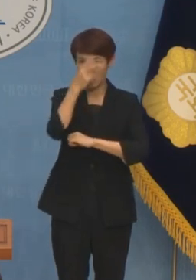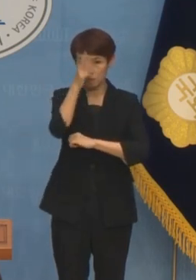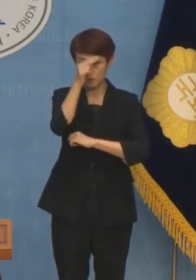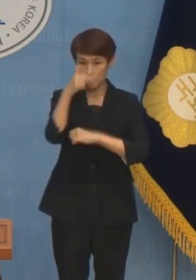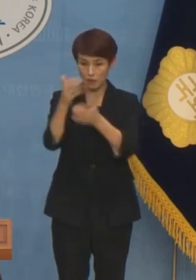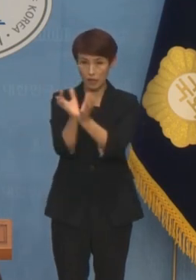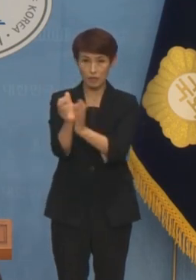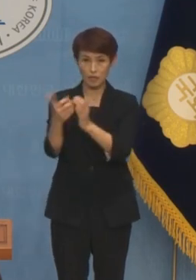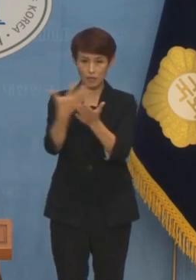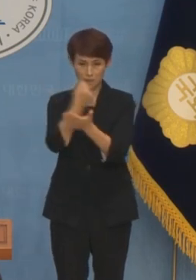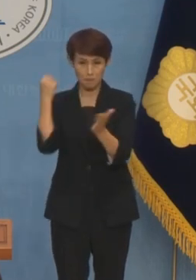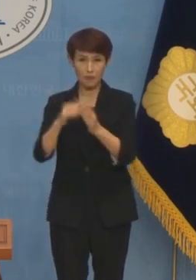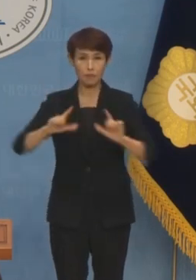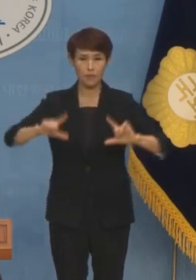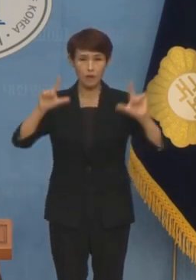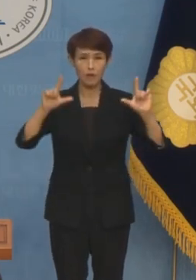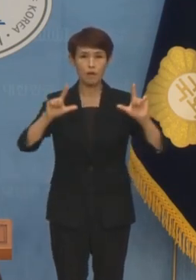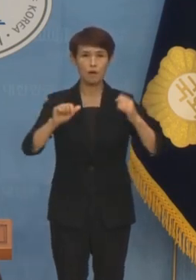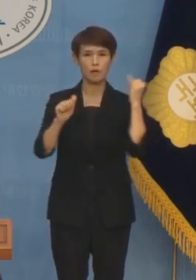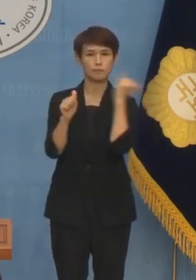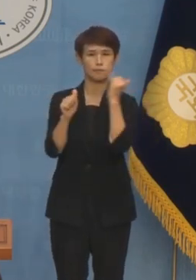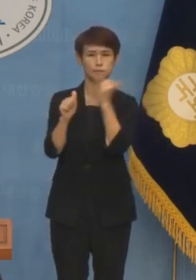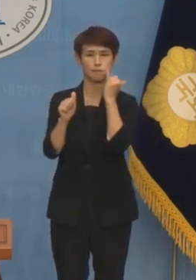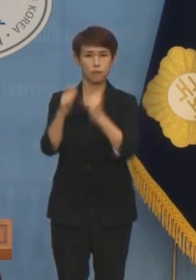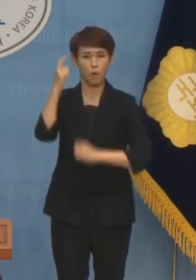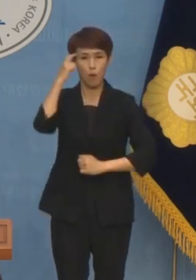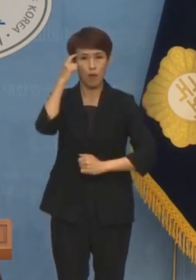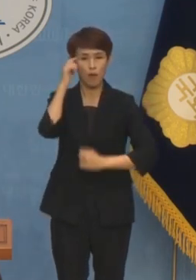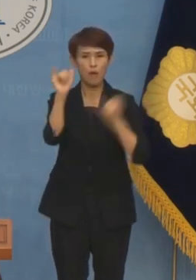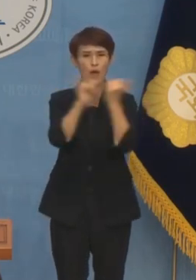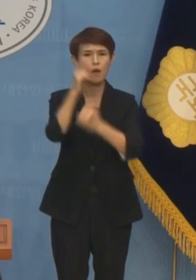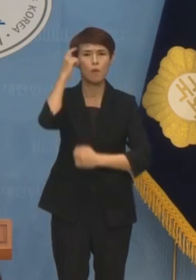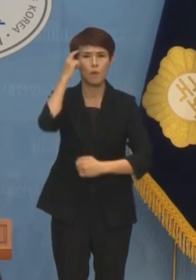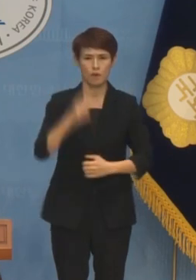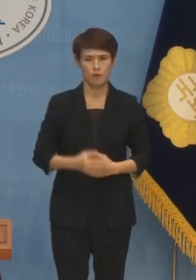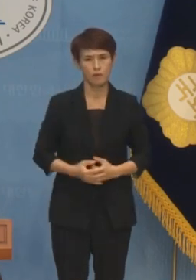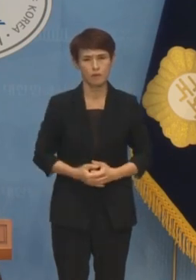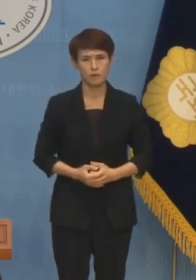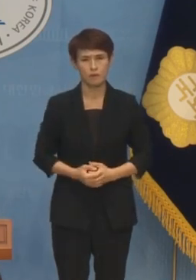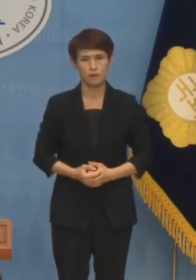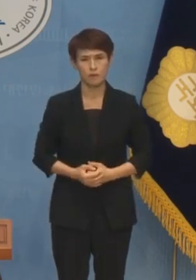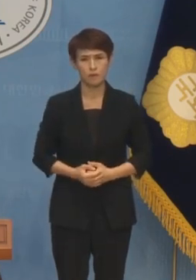날에 왜 여러 차례 전화를 걸어 기어코 통화해야 했습니까?